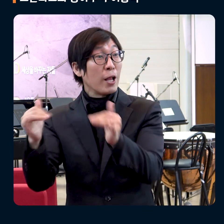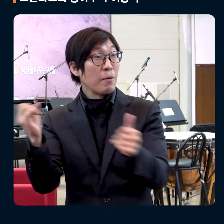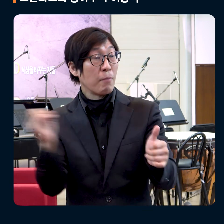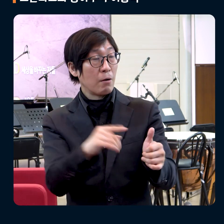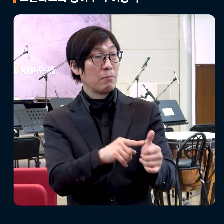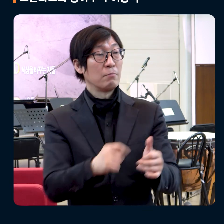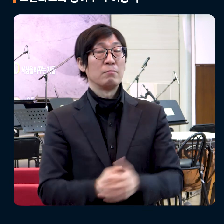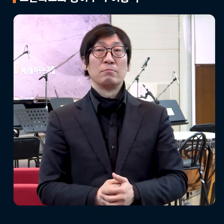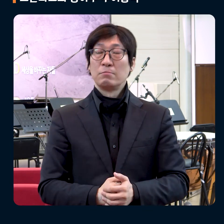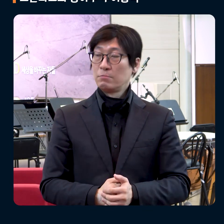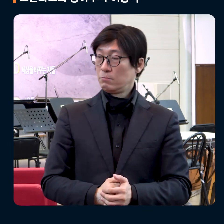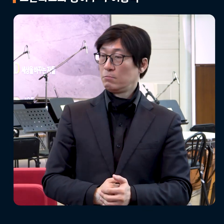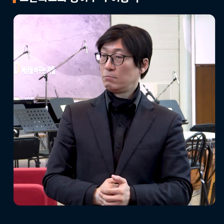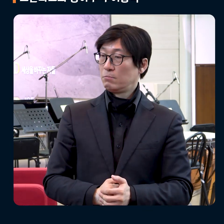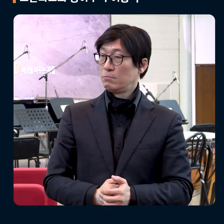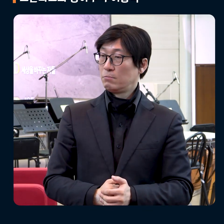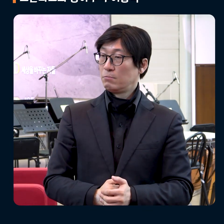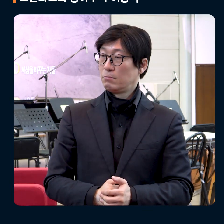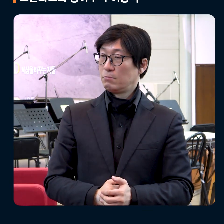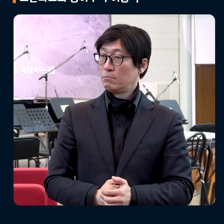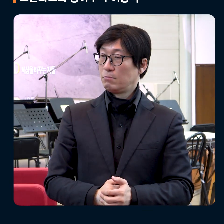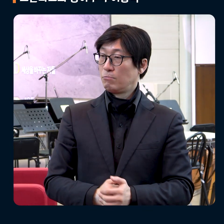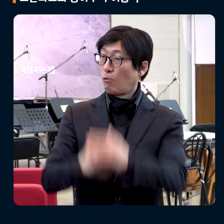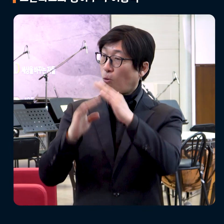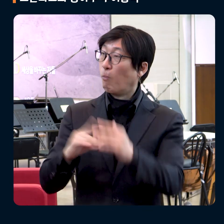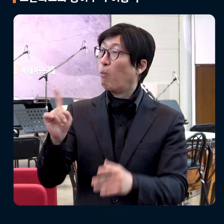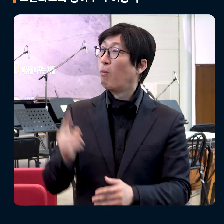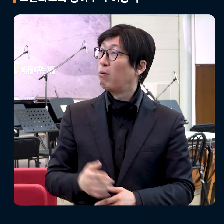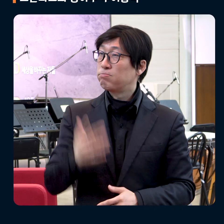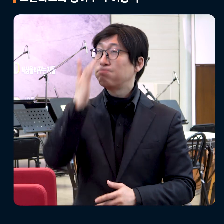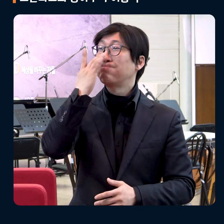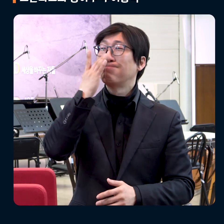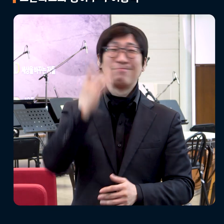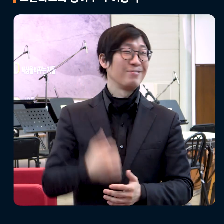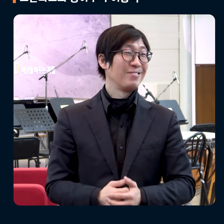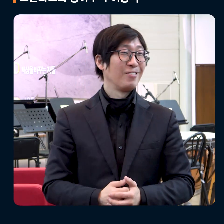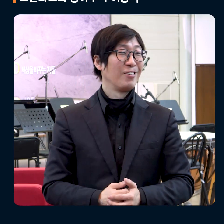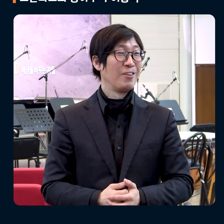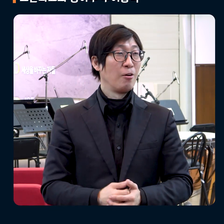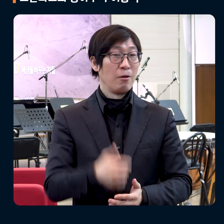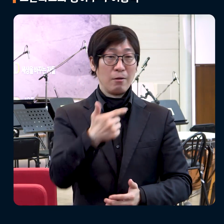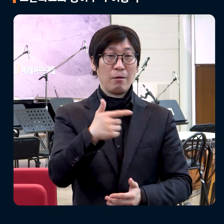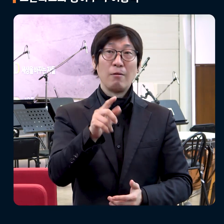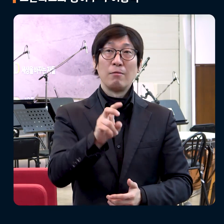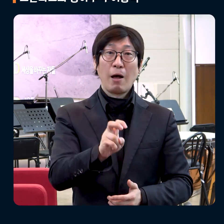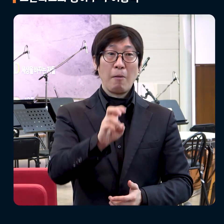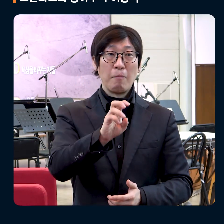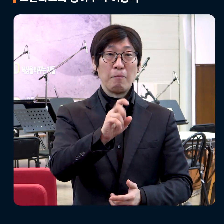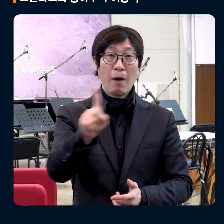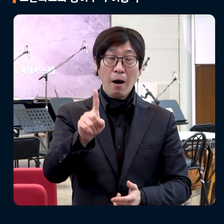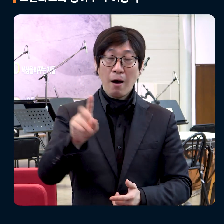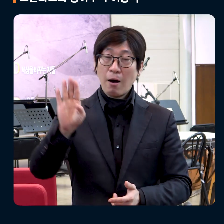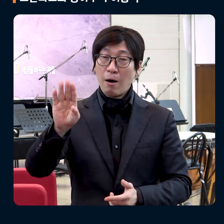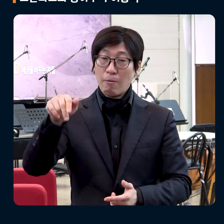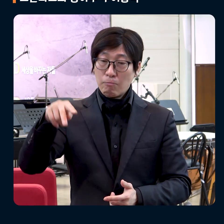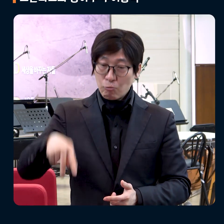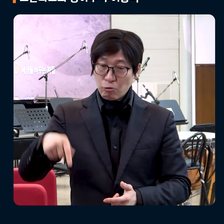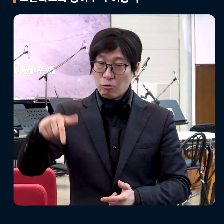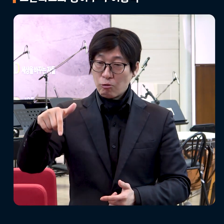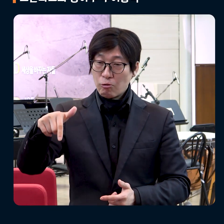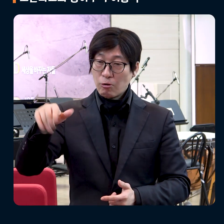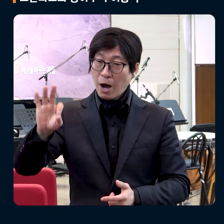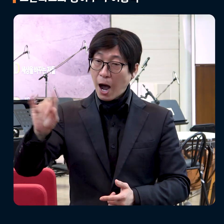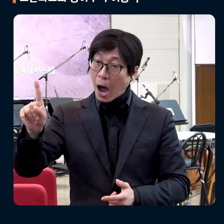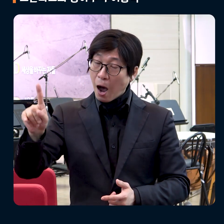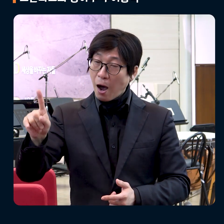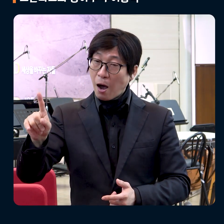그때 분위기가 딱 요랬습니다. 이게 도대체 뭐냐? 남바, 부갓 이렇게 5분 하시더니